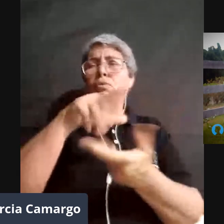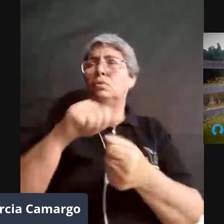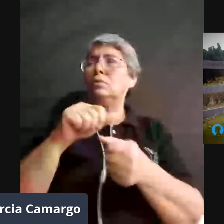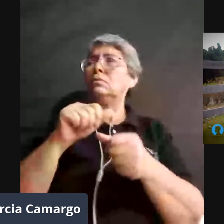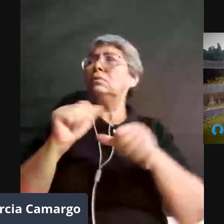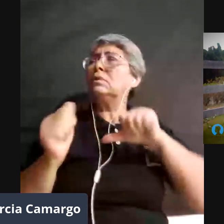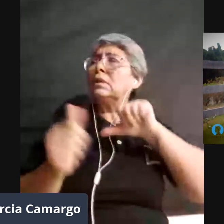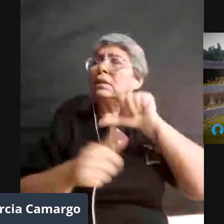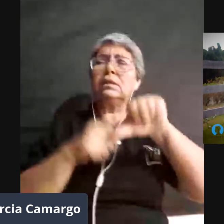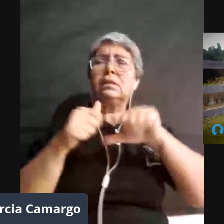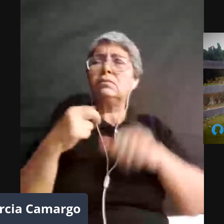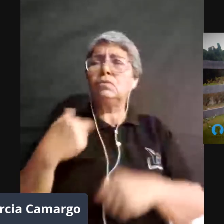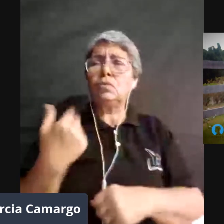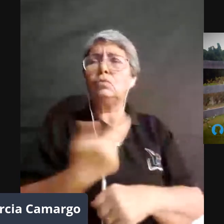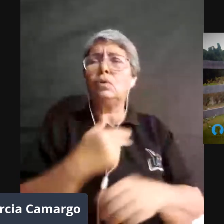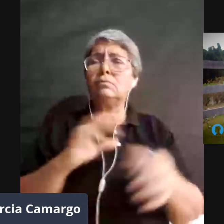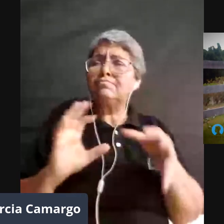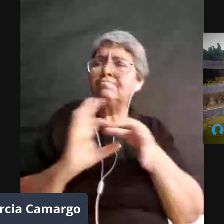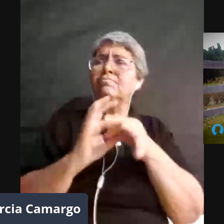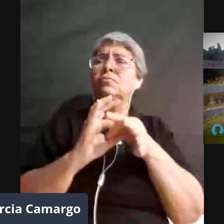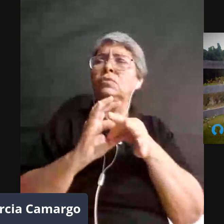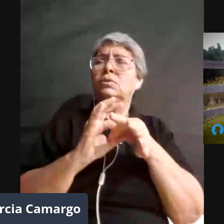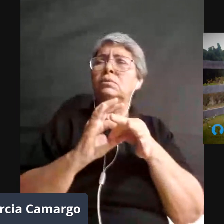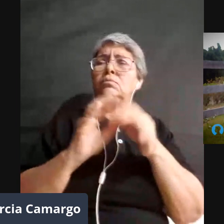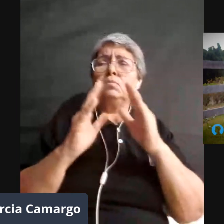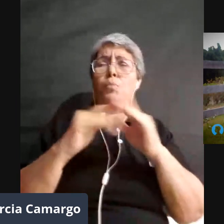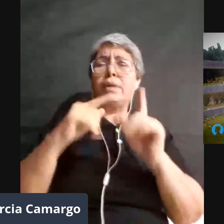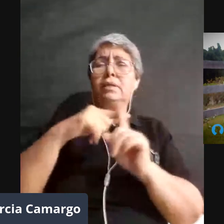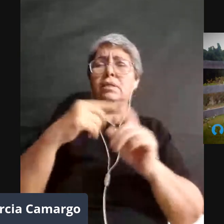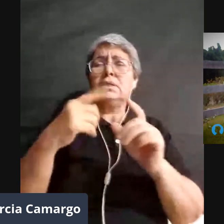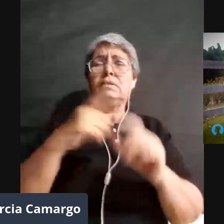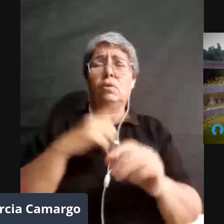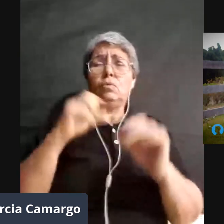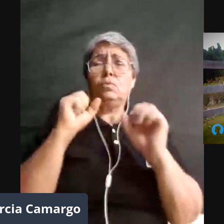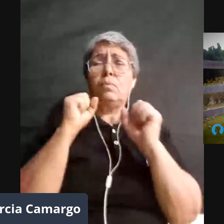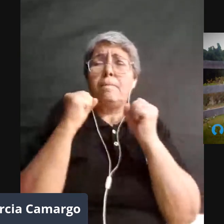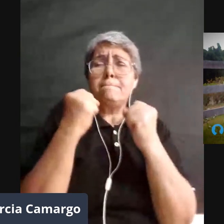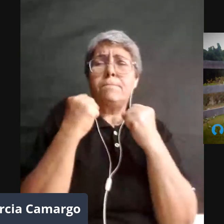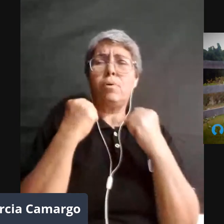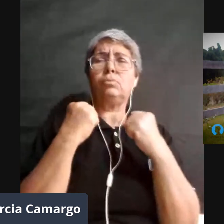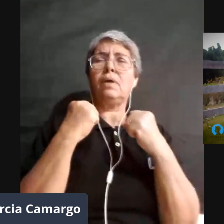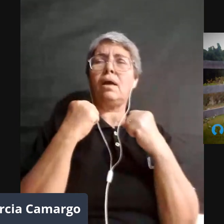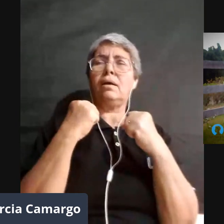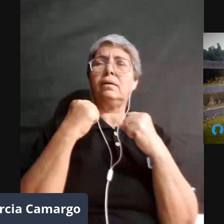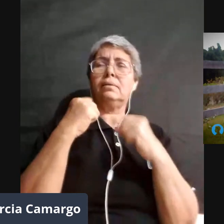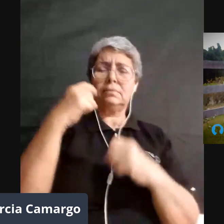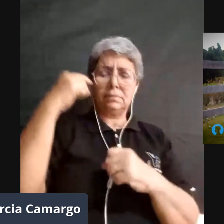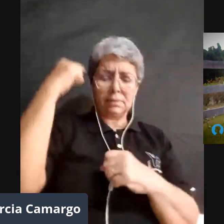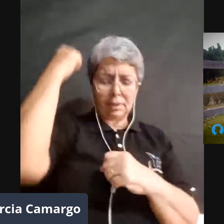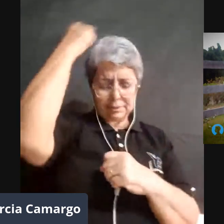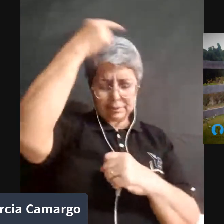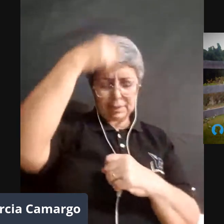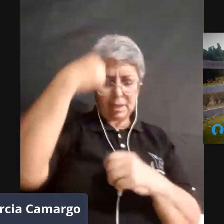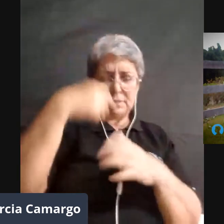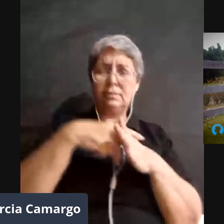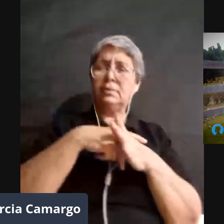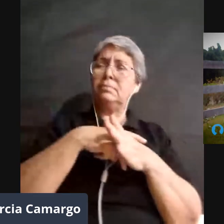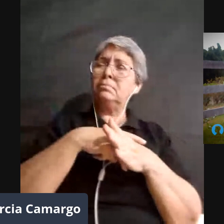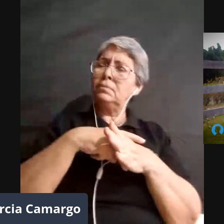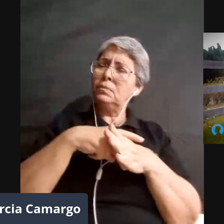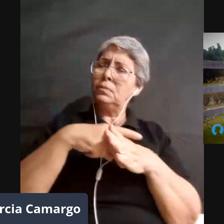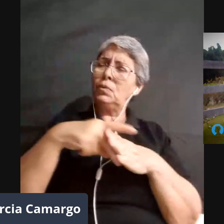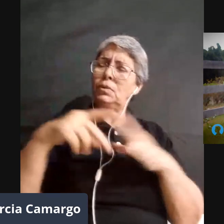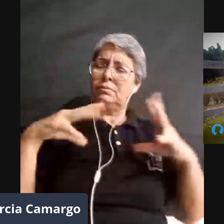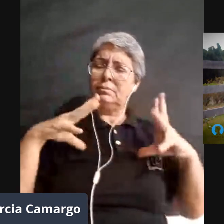numa igreja que tenha poder, numa igreja, Pai, que seja santa, que seja pura. Purifica, Pai, os